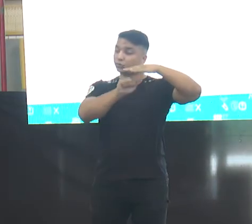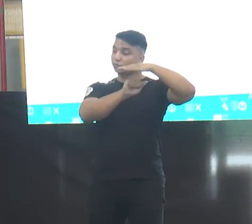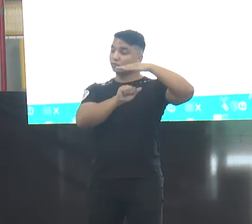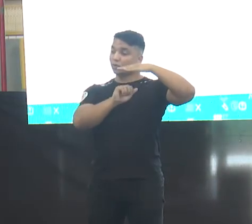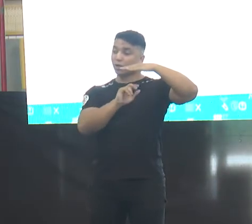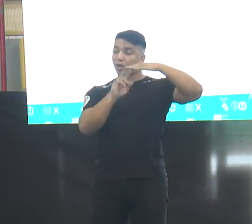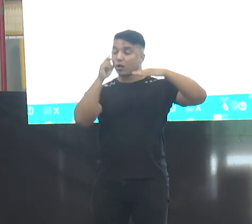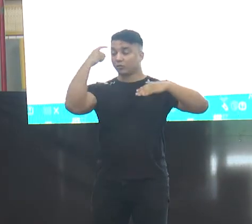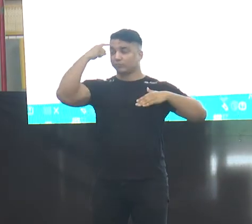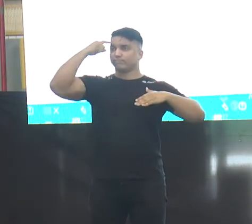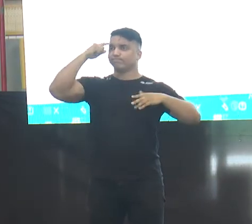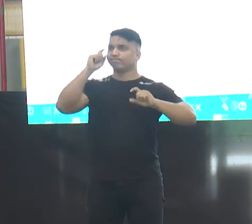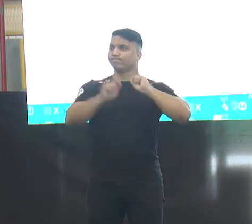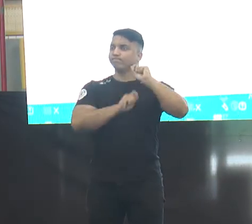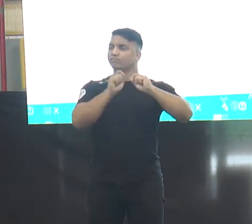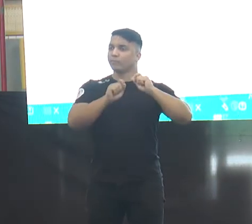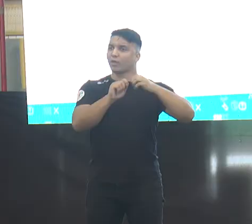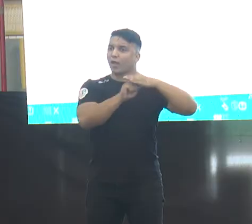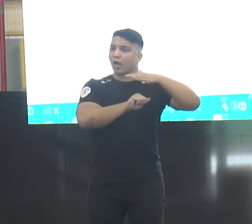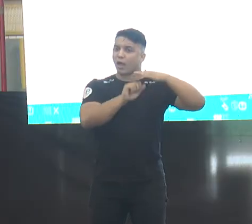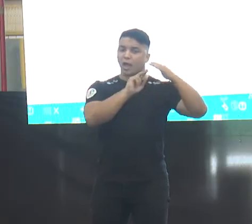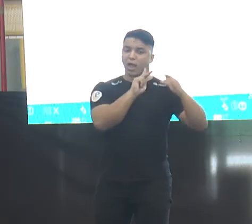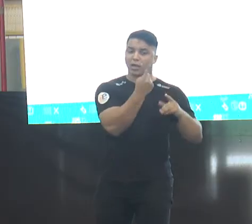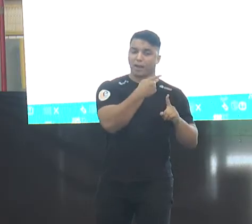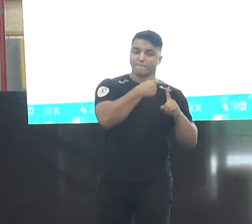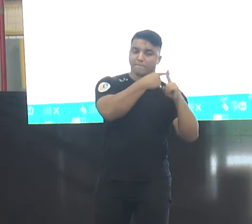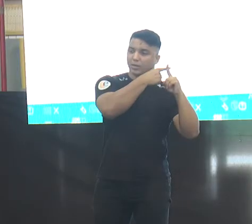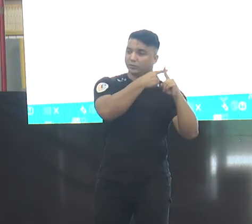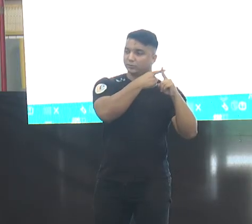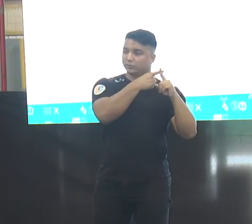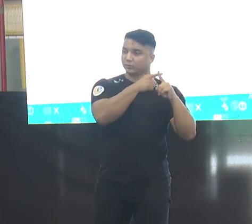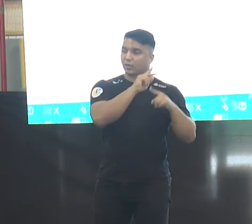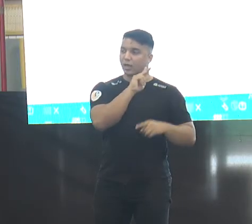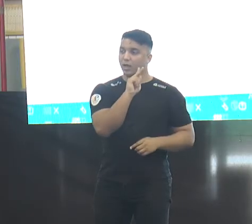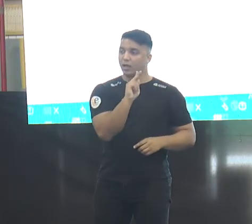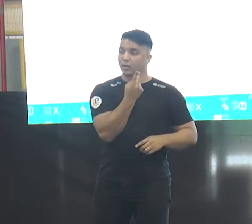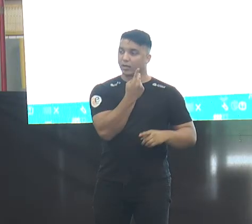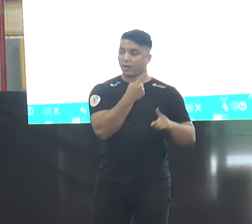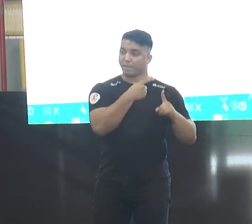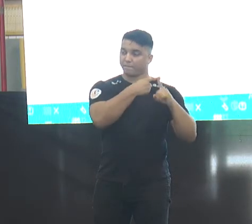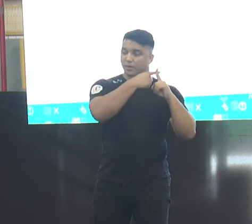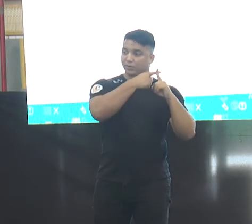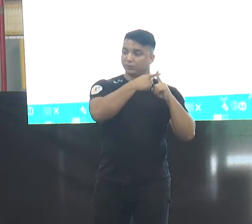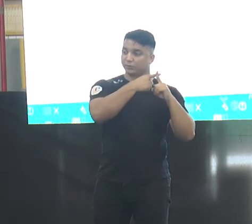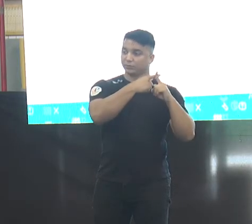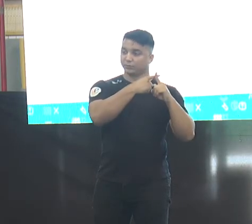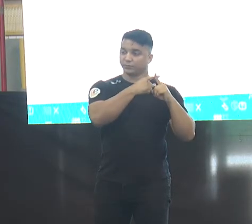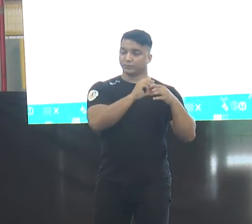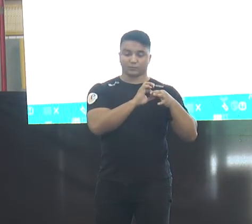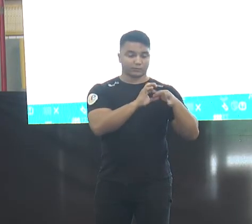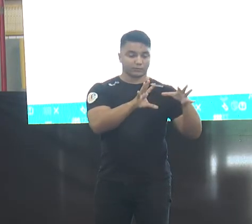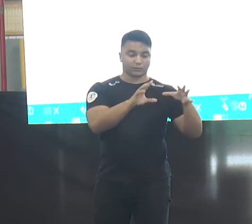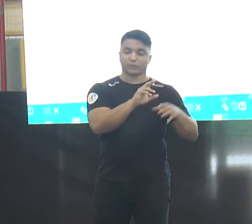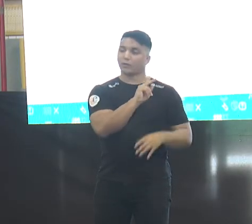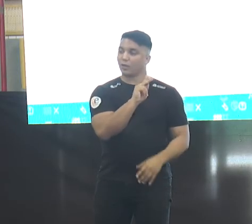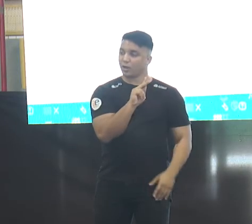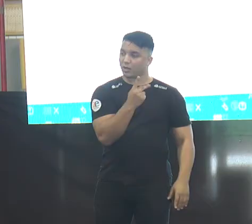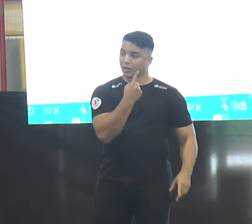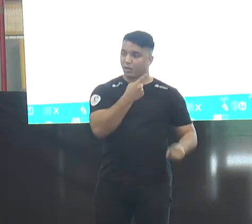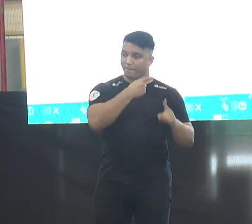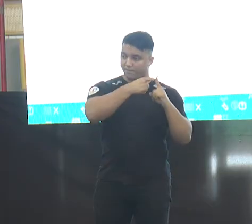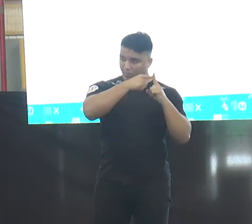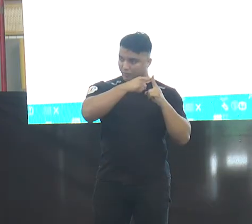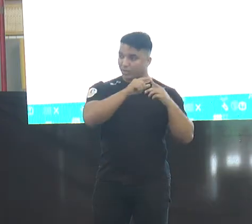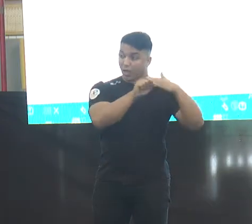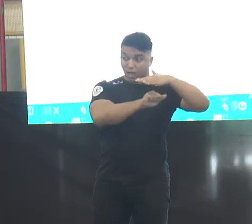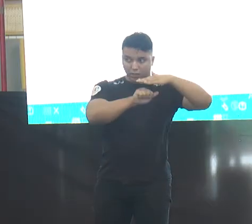ácido, vocês lembram que o ácido libera H+, tem hidrogênio. Então, ácido, H+, é a coisa